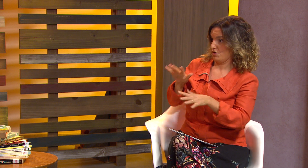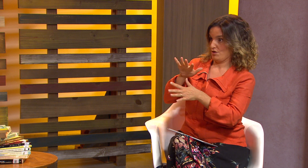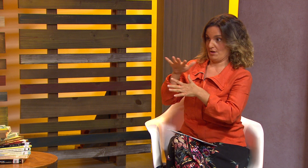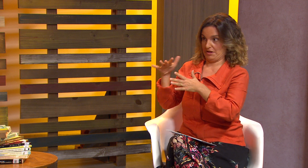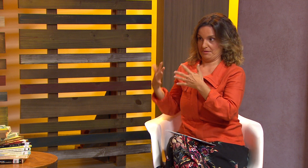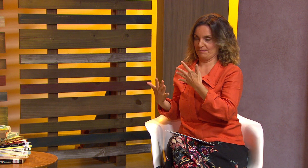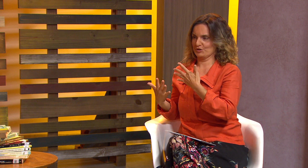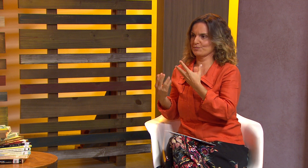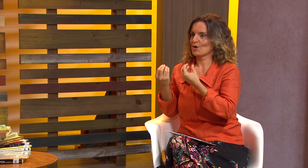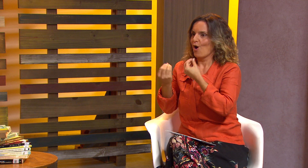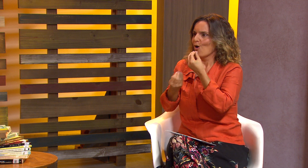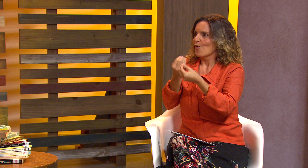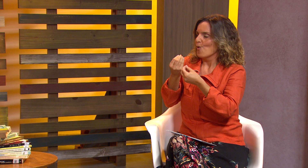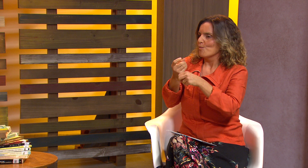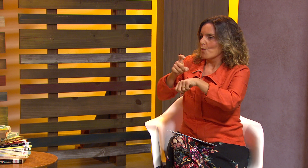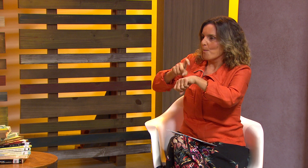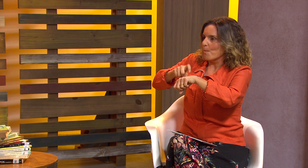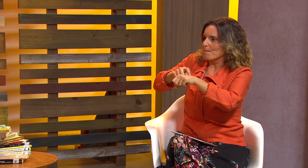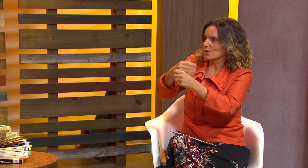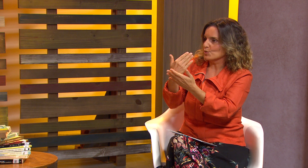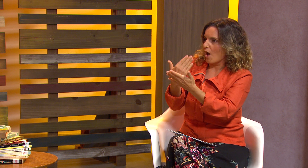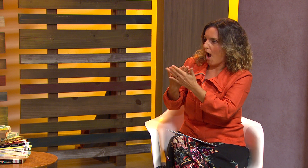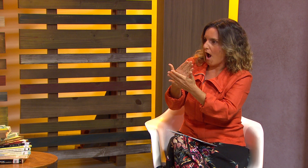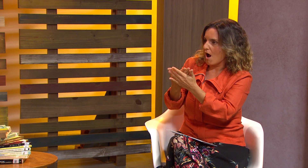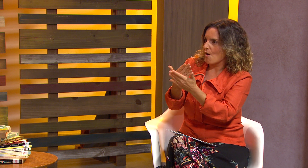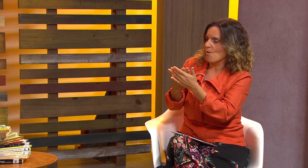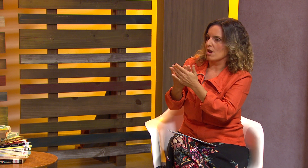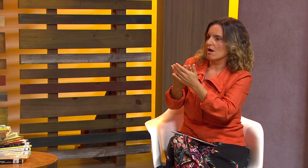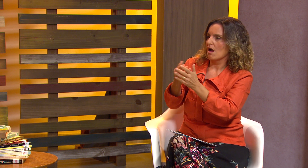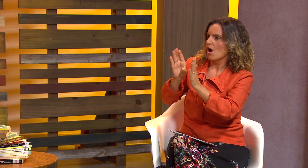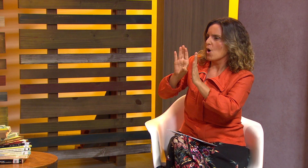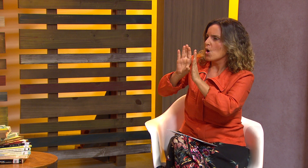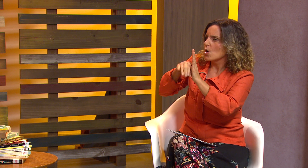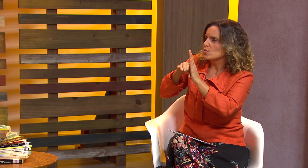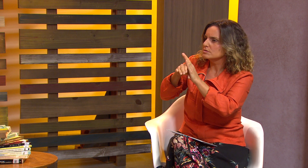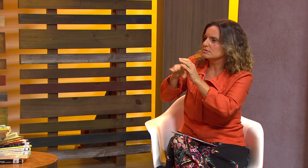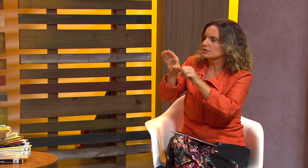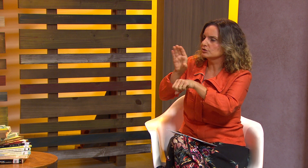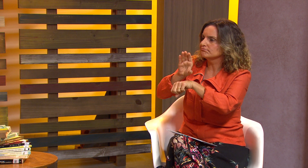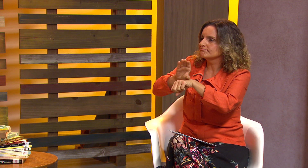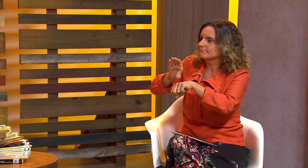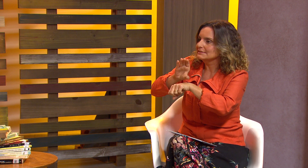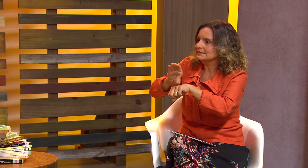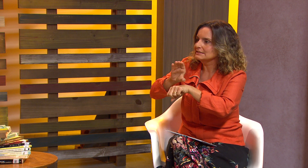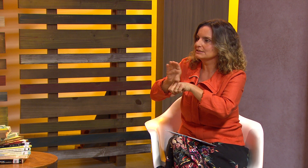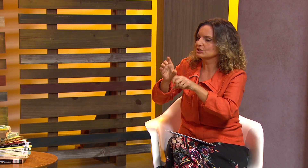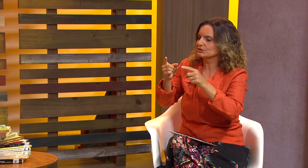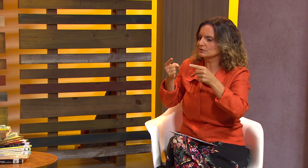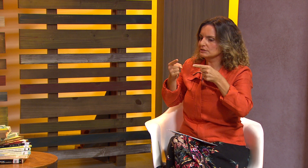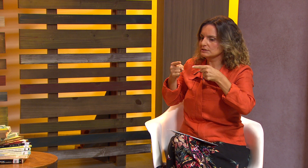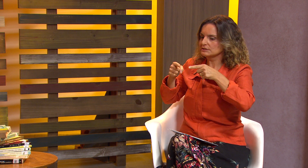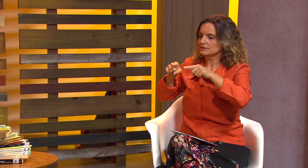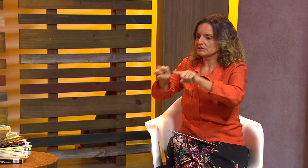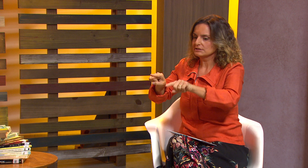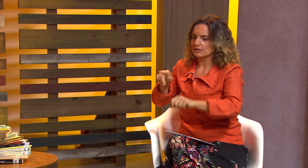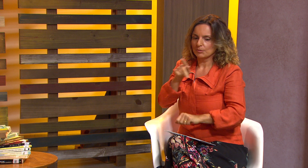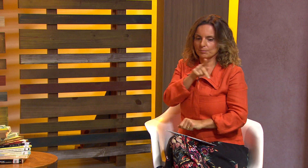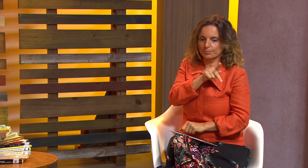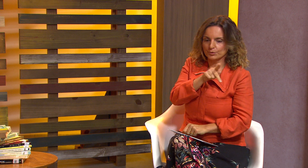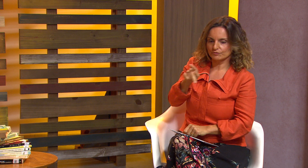diferente, o português e a Libras. Como é no momento da aula, na abordagem de conceitos do curso? A concomitância entre o